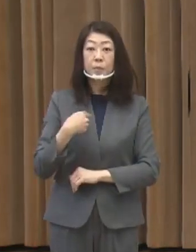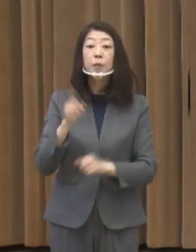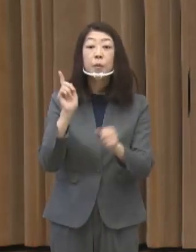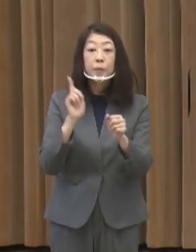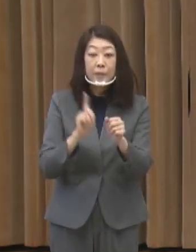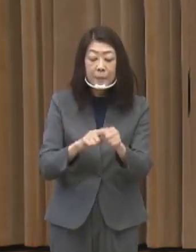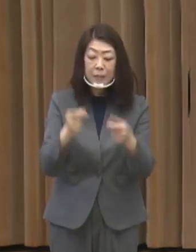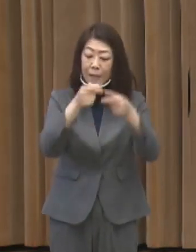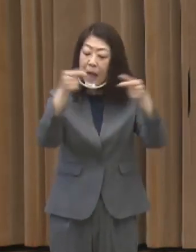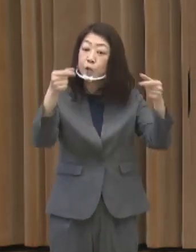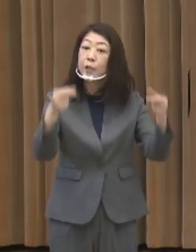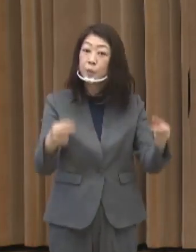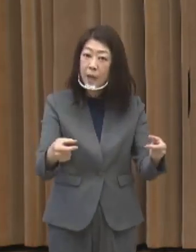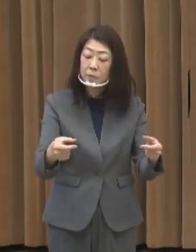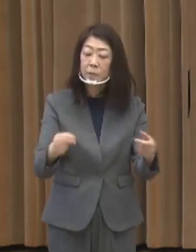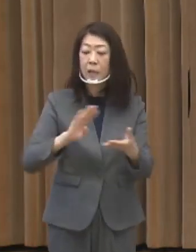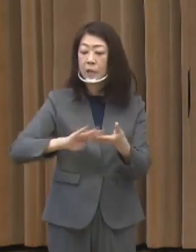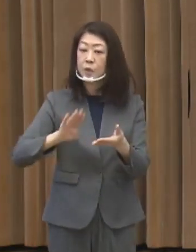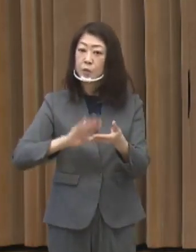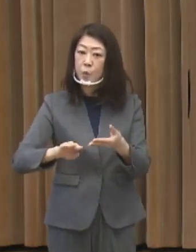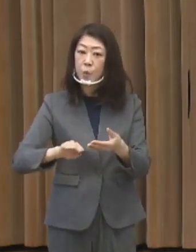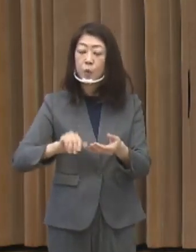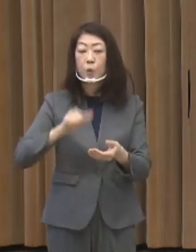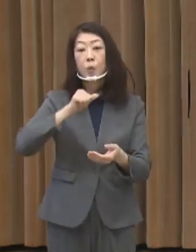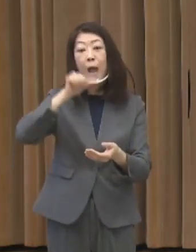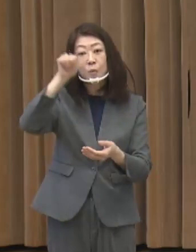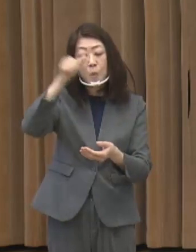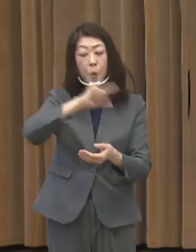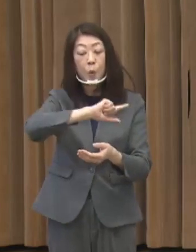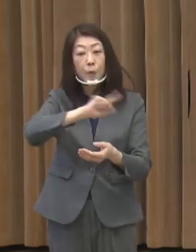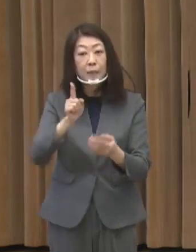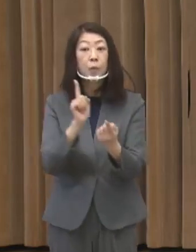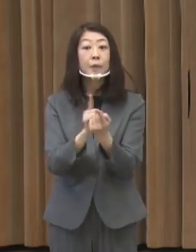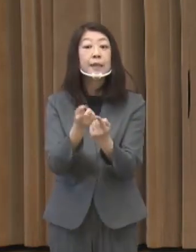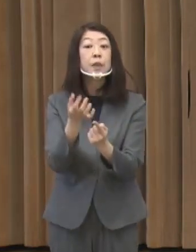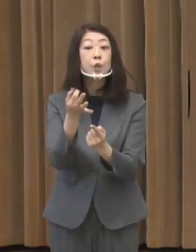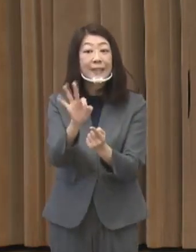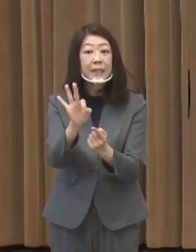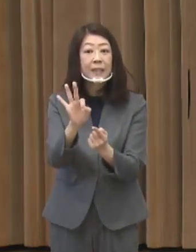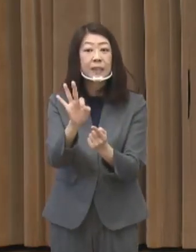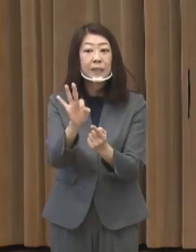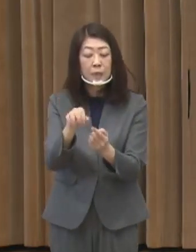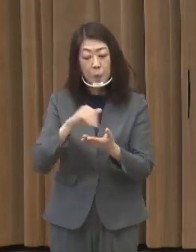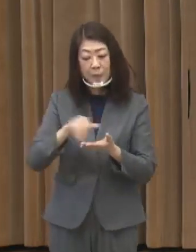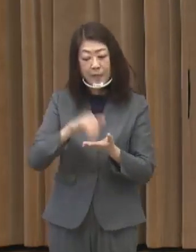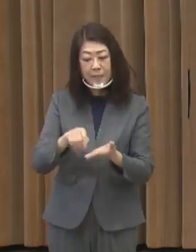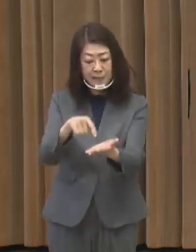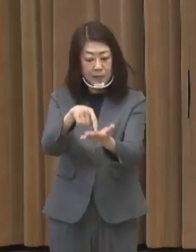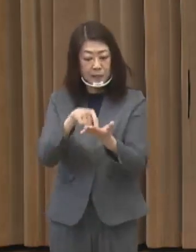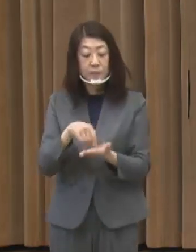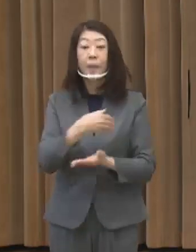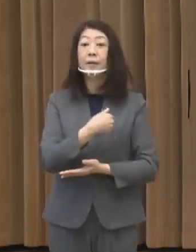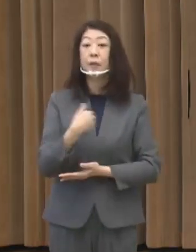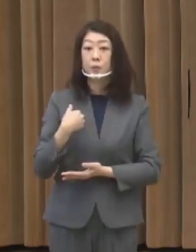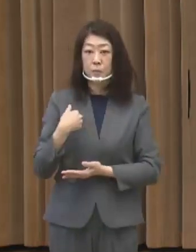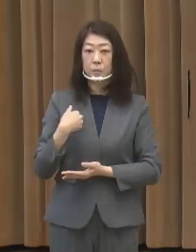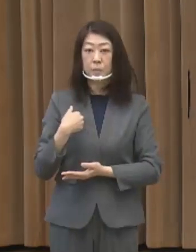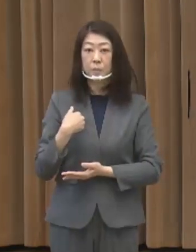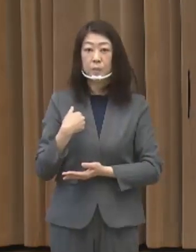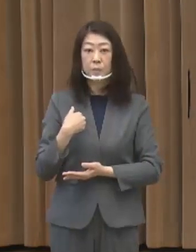ル板だとか消毒用アルコールだとか、こういった感染防止対策費を計上することが可能になっています。当事者